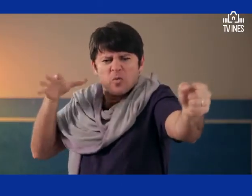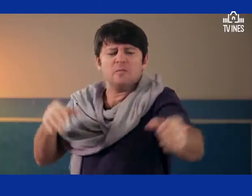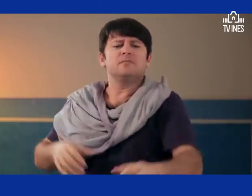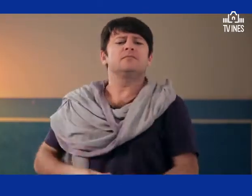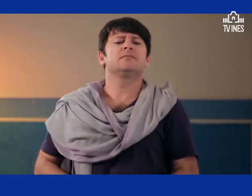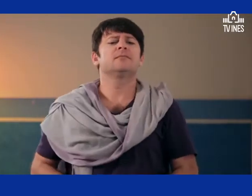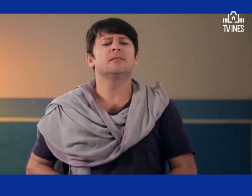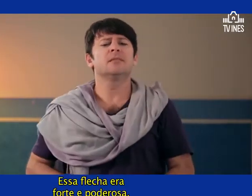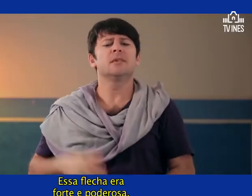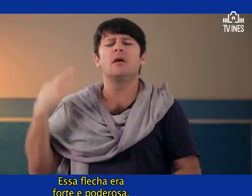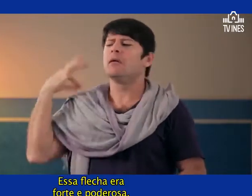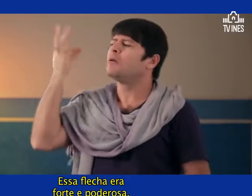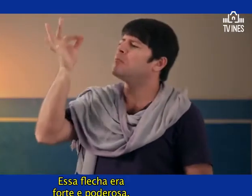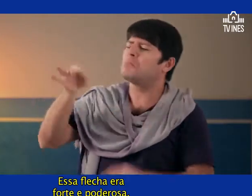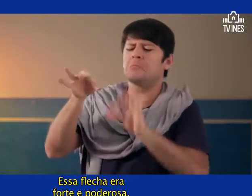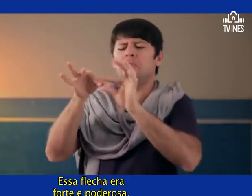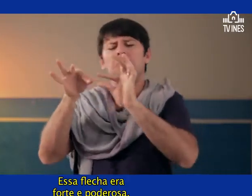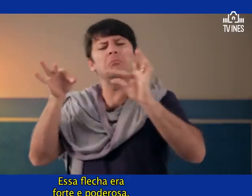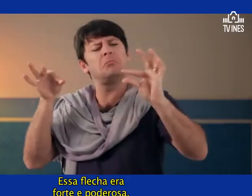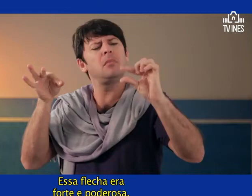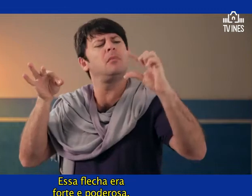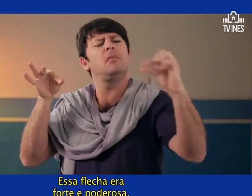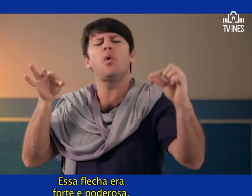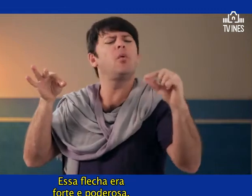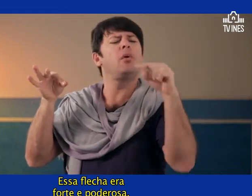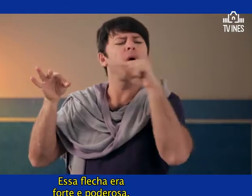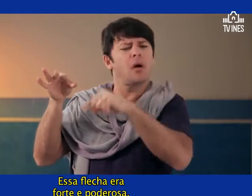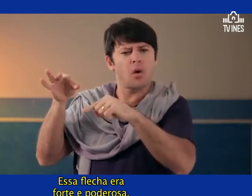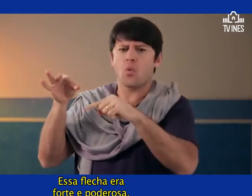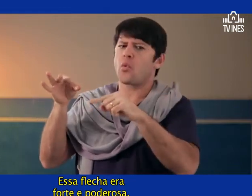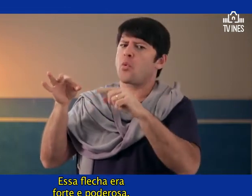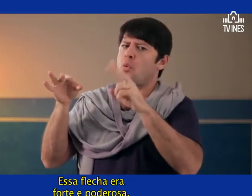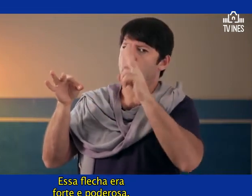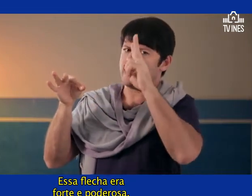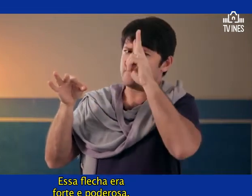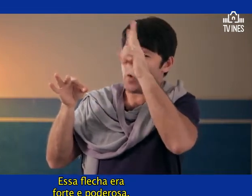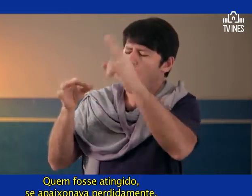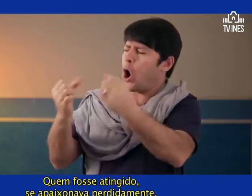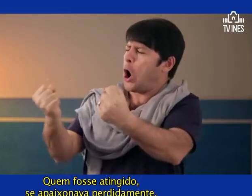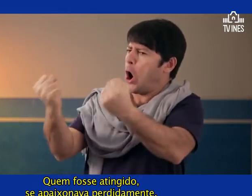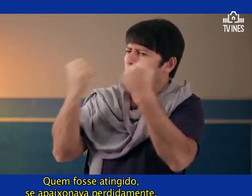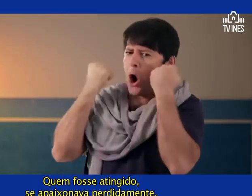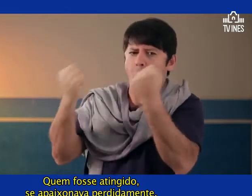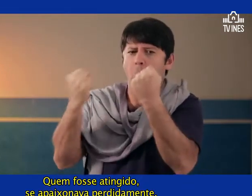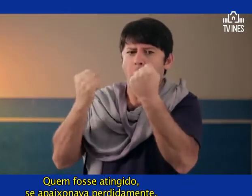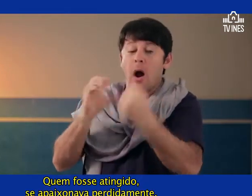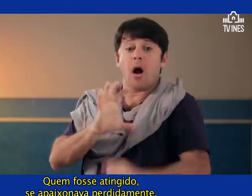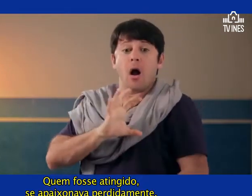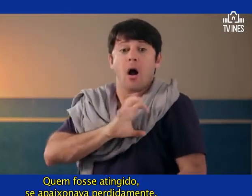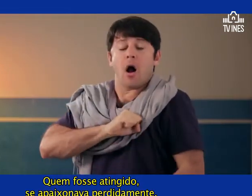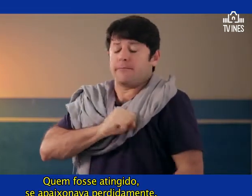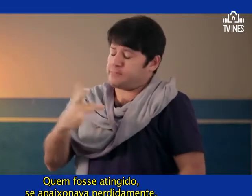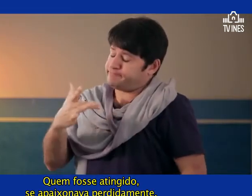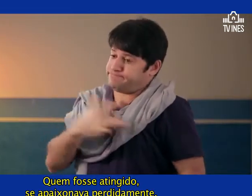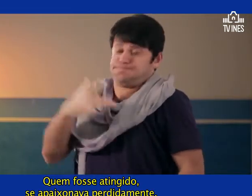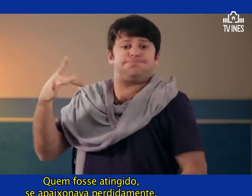Essa flecha era forte e poderosa. Quem fosse atingido, se apaixonava